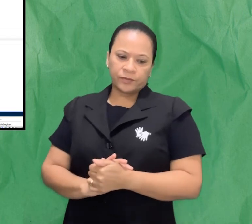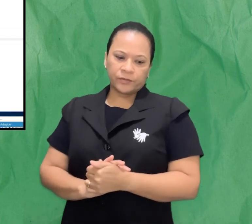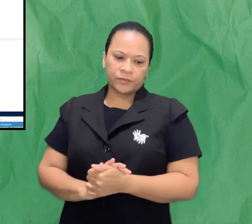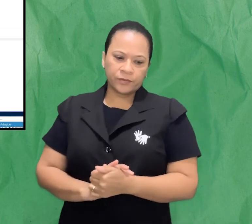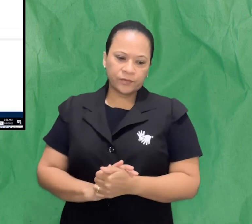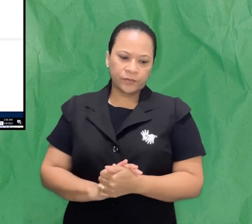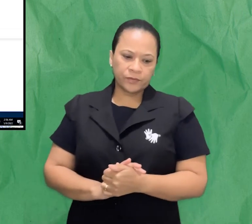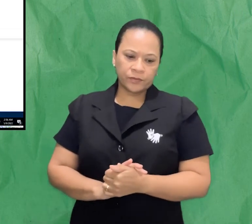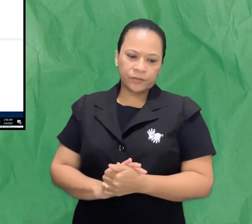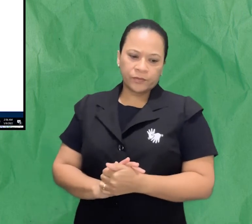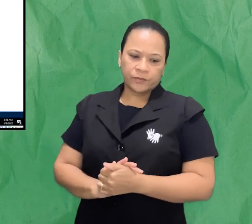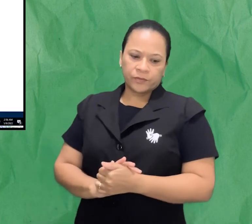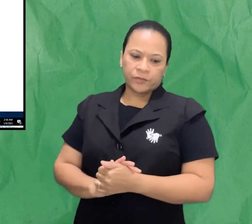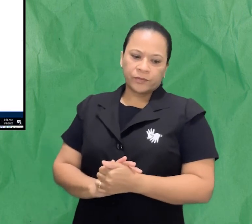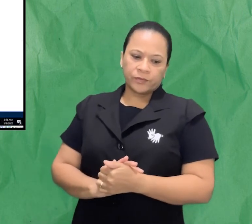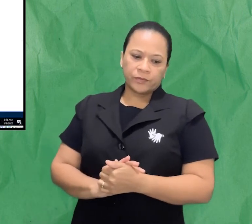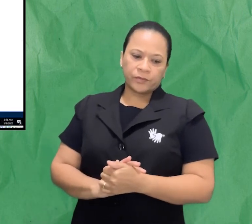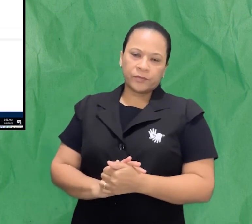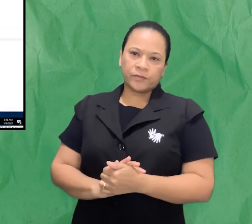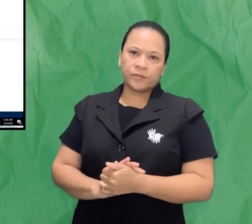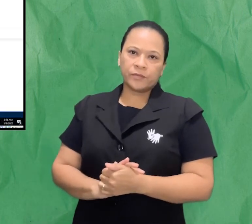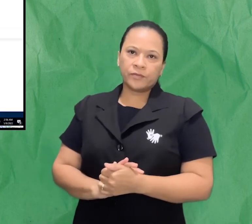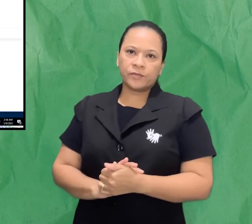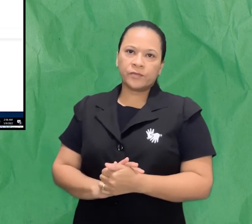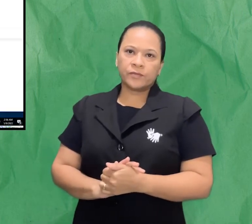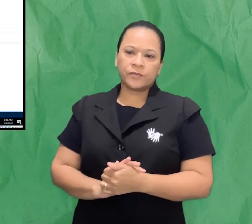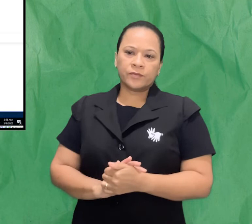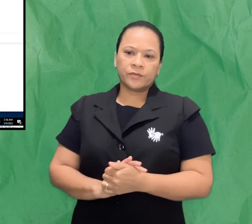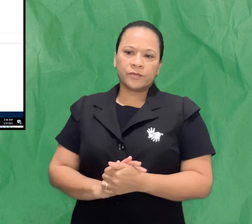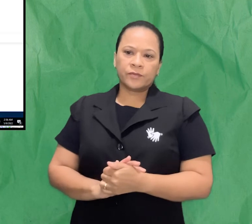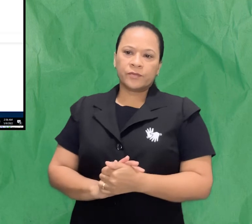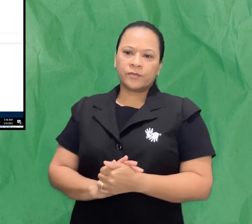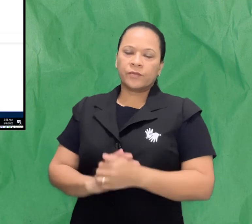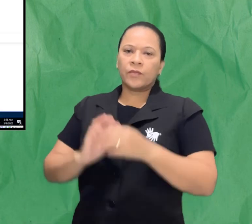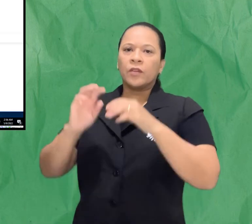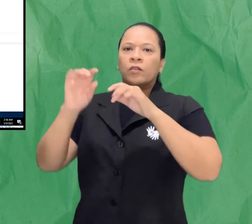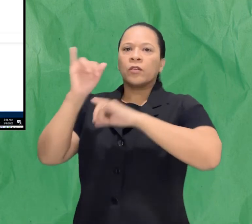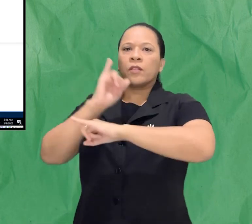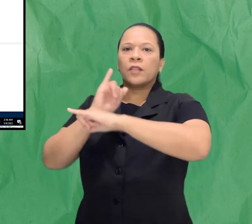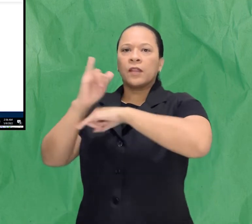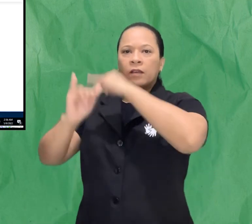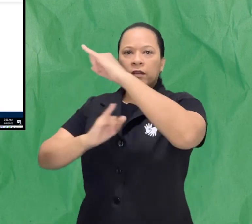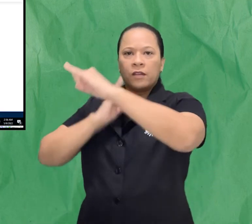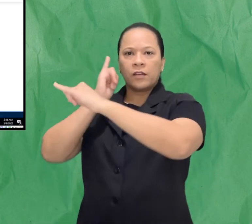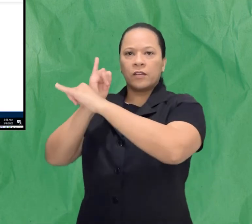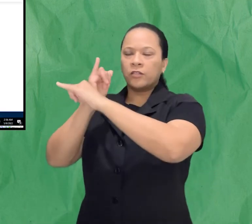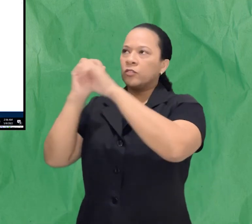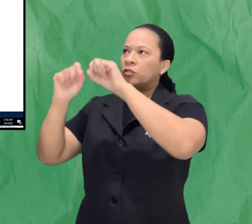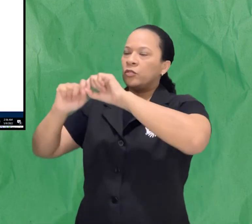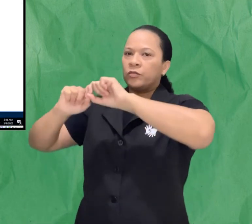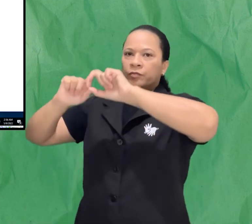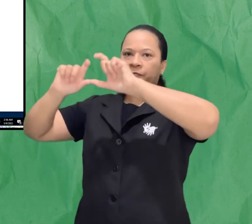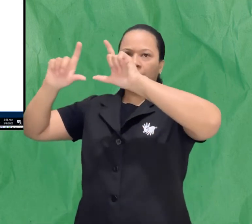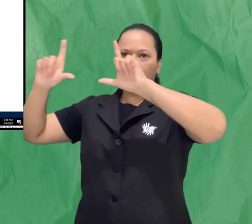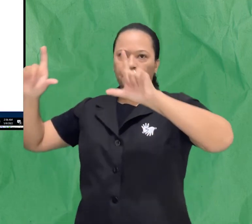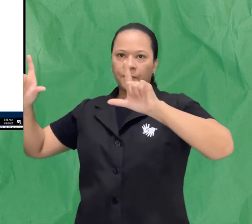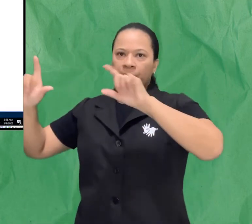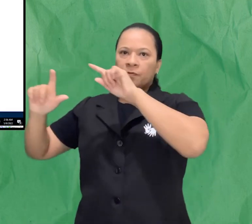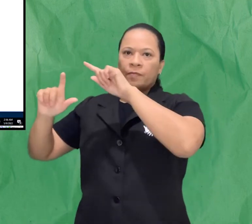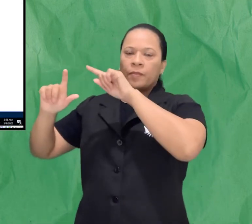Vou só conectar a internet. Vou mostrar o site do VS Code.